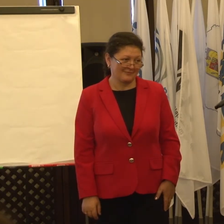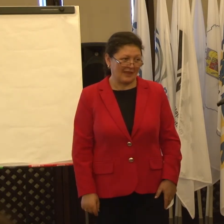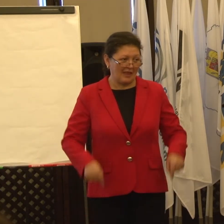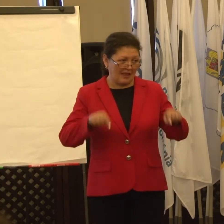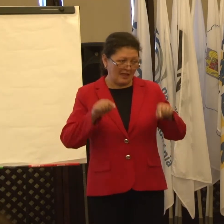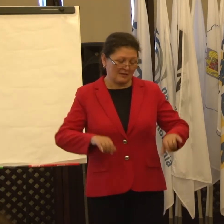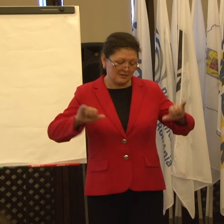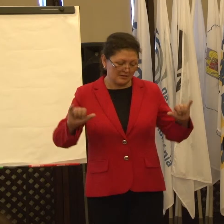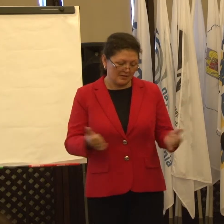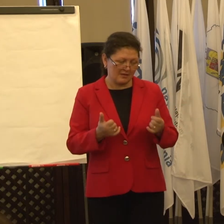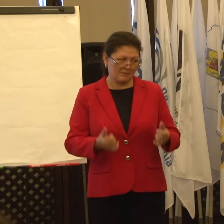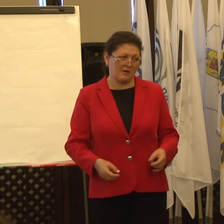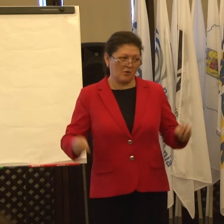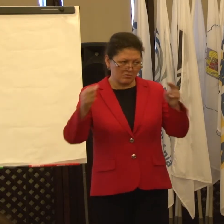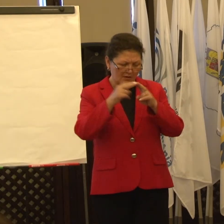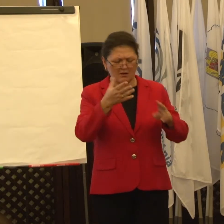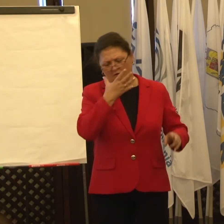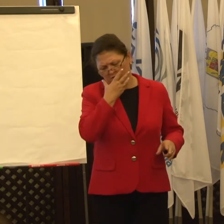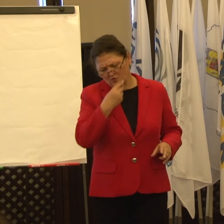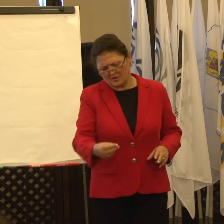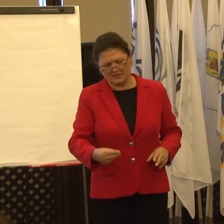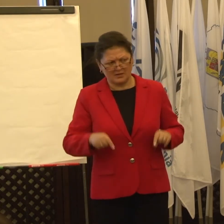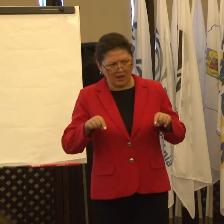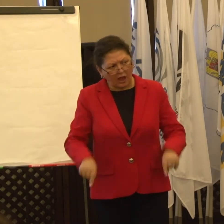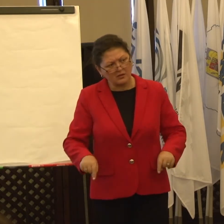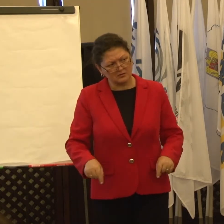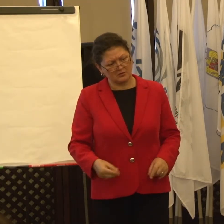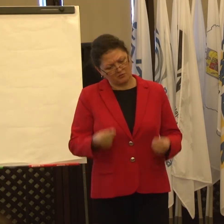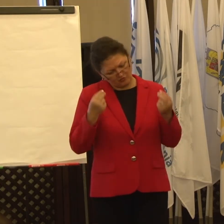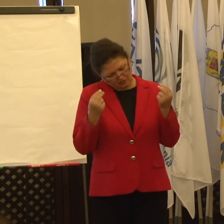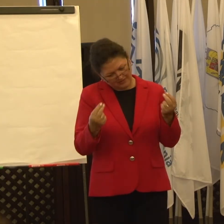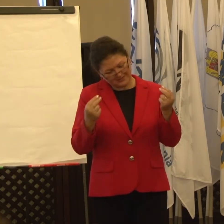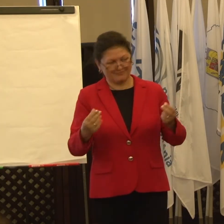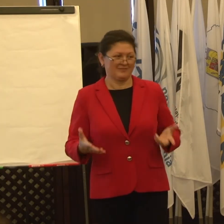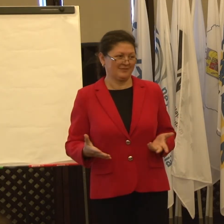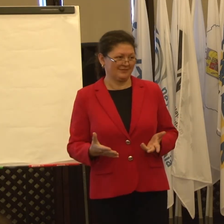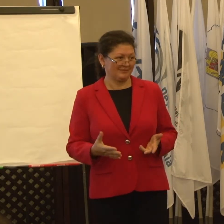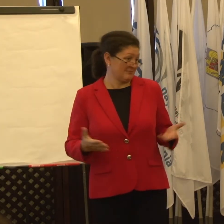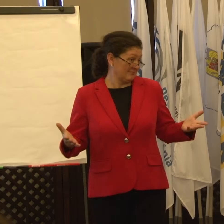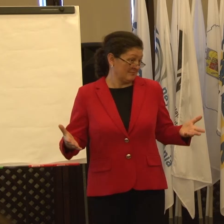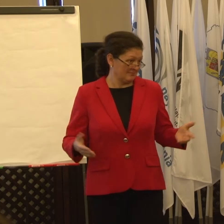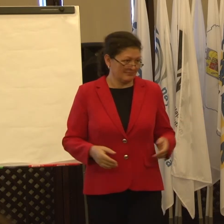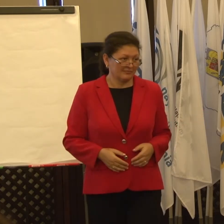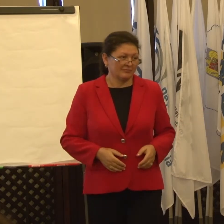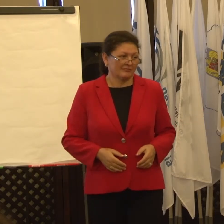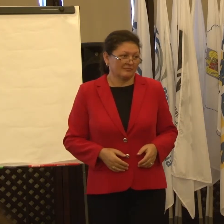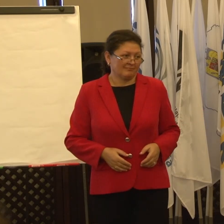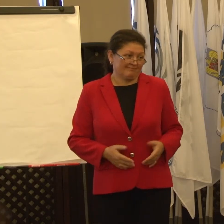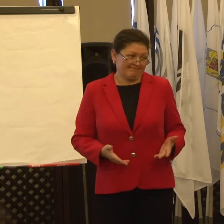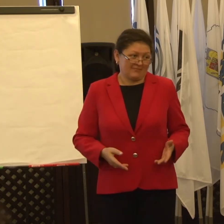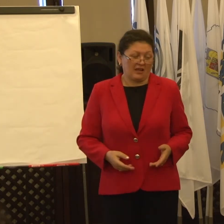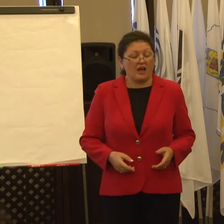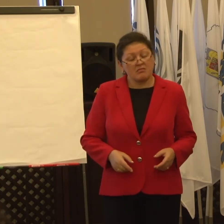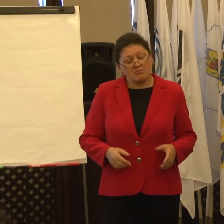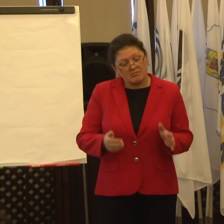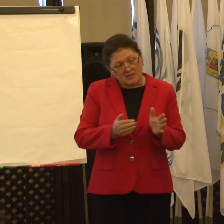a acestei întâlniri, dar în același timp există și această parte pe care am dorit să nu mai